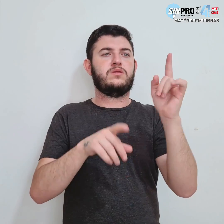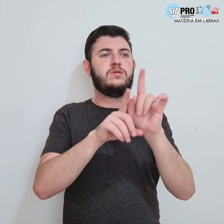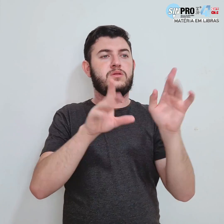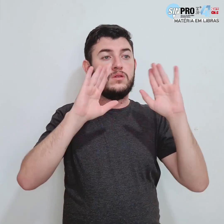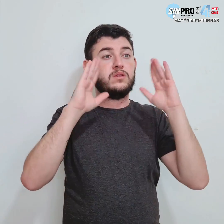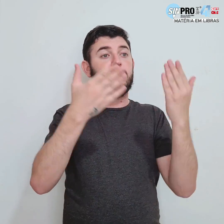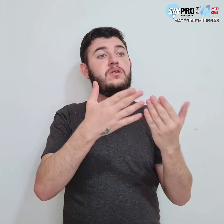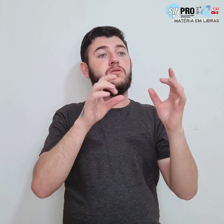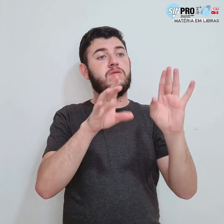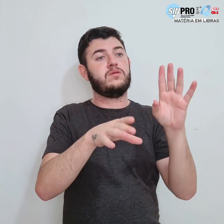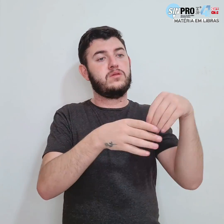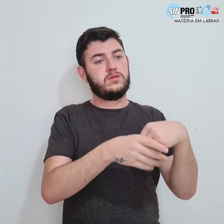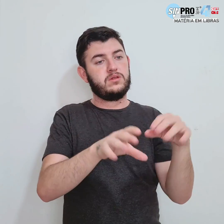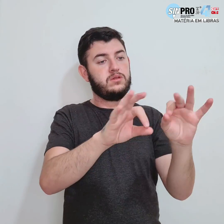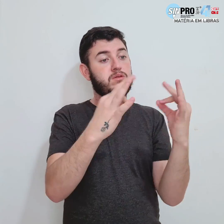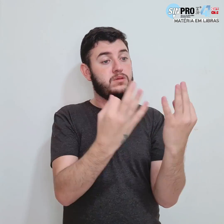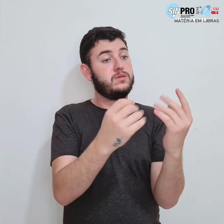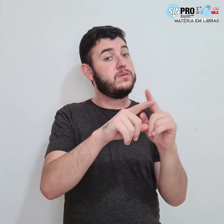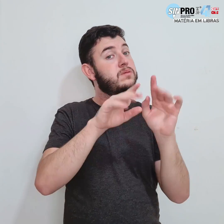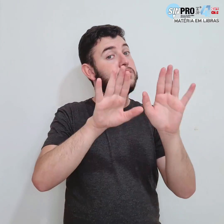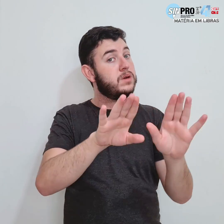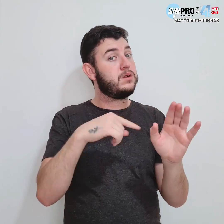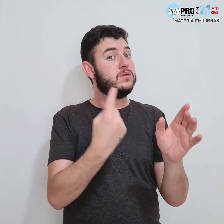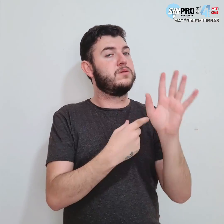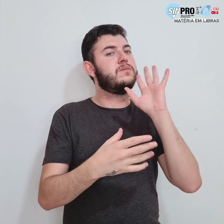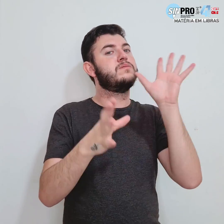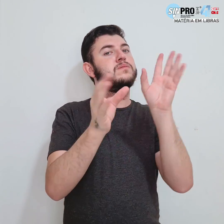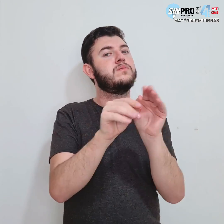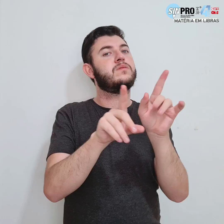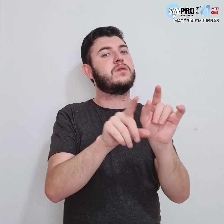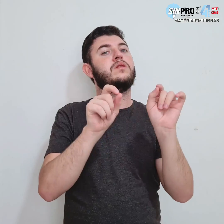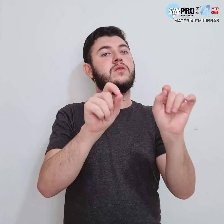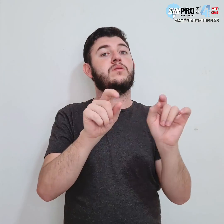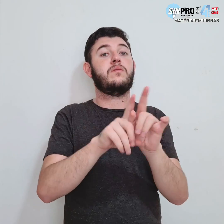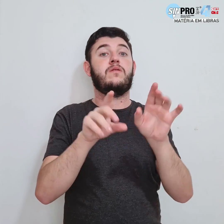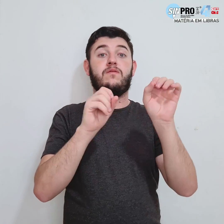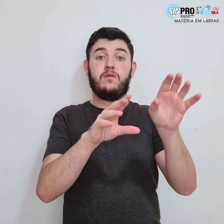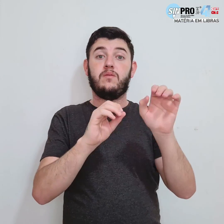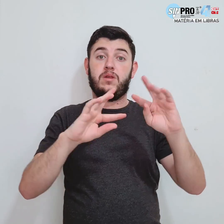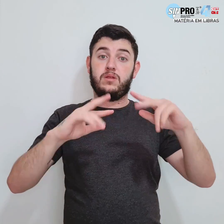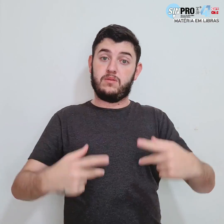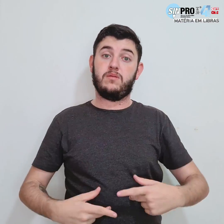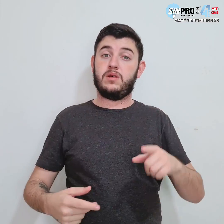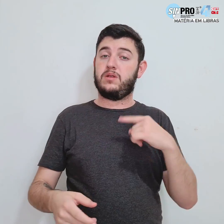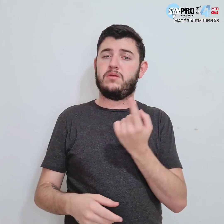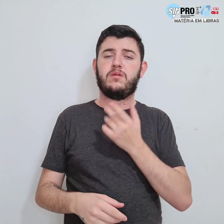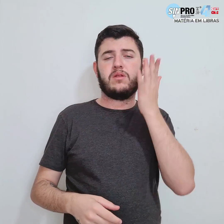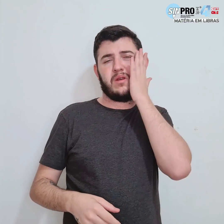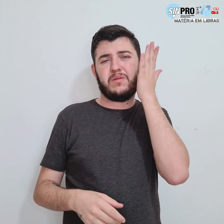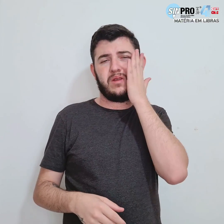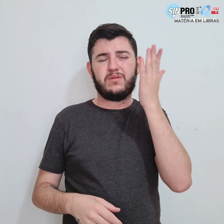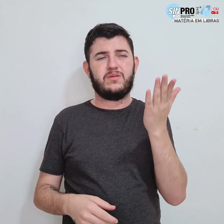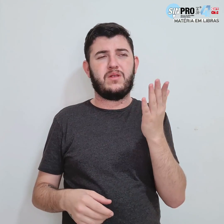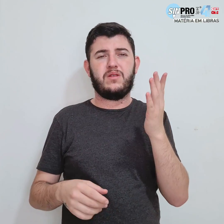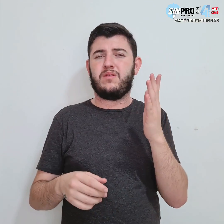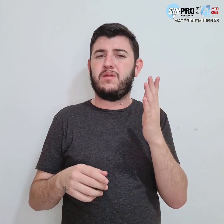exclusivamente restrita a seu âmbito familiar. Mas a gente sabe que para o âmbito da formação humana isso não é